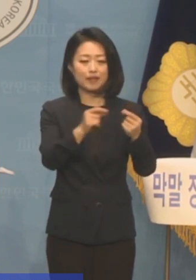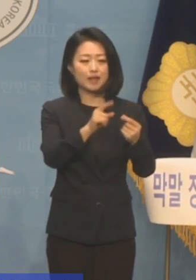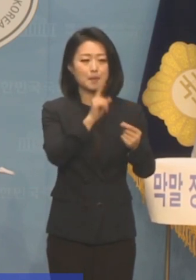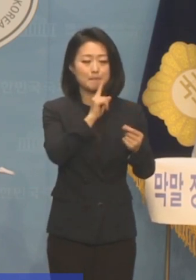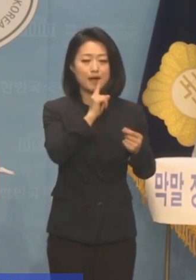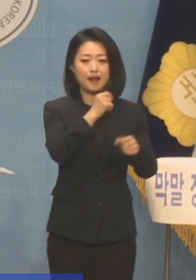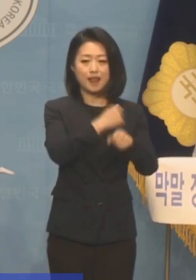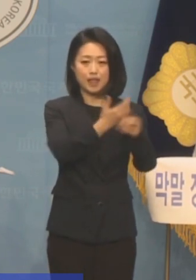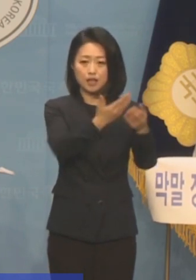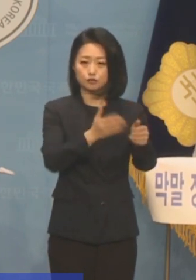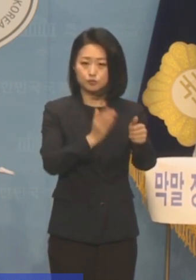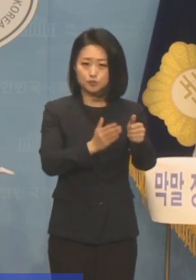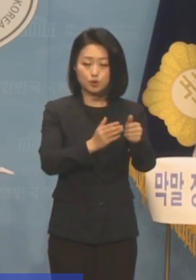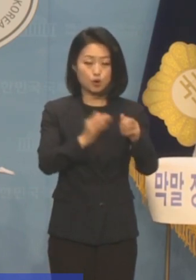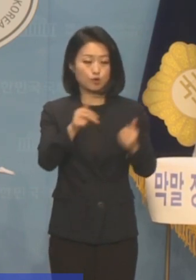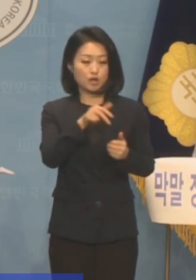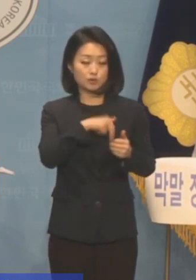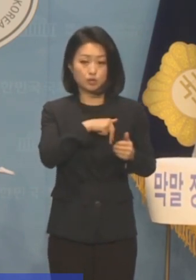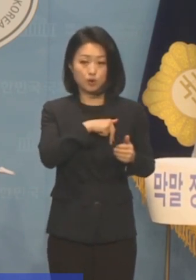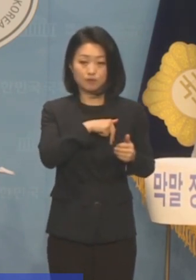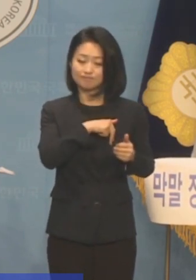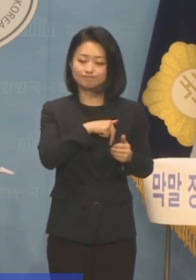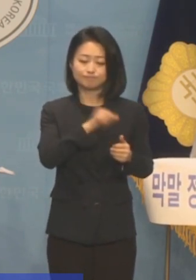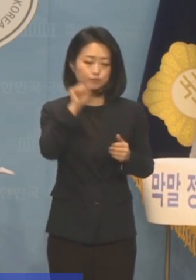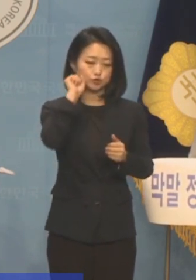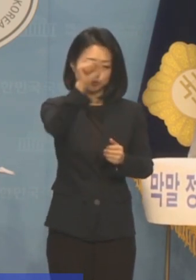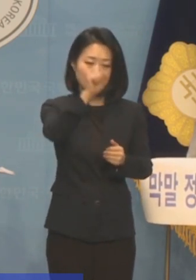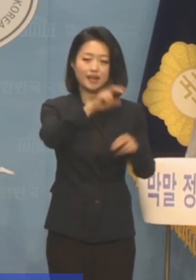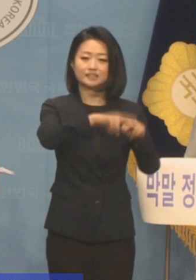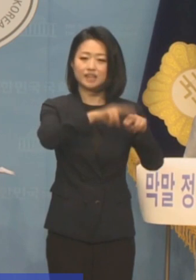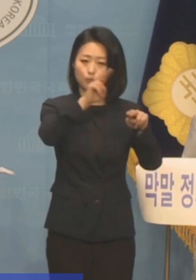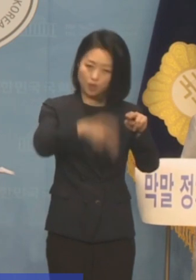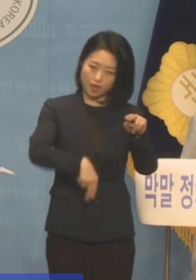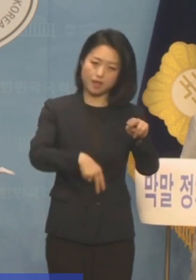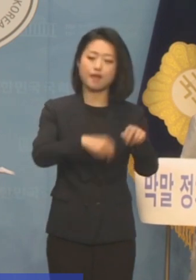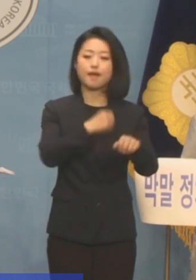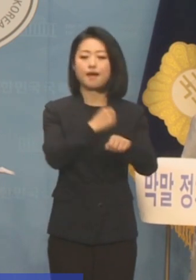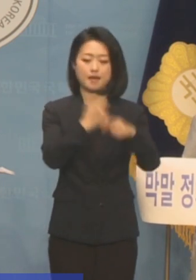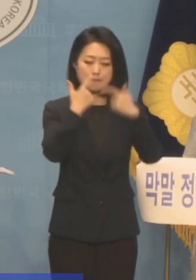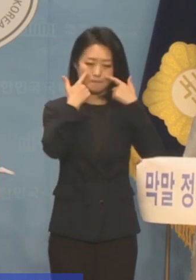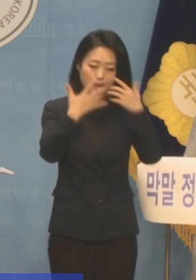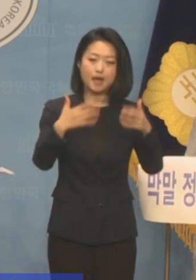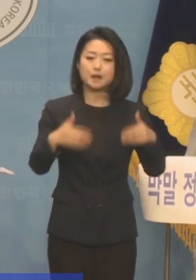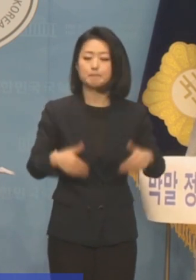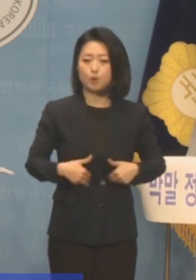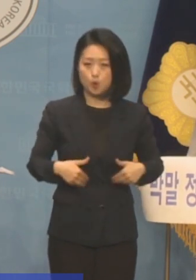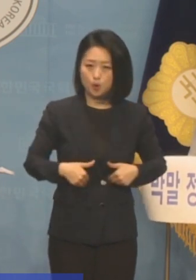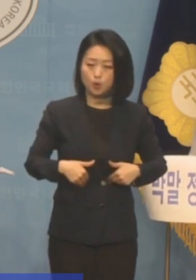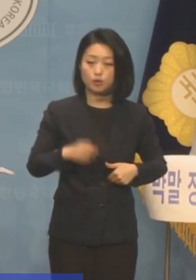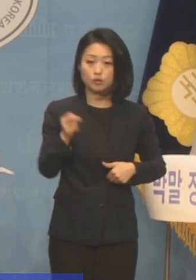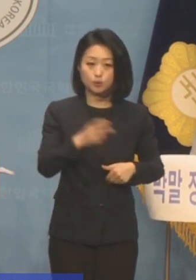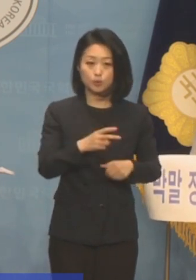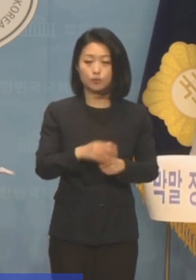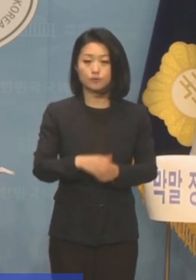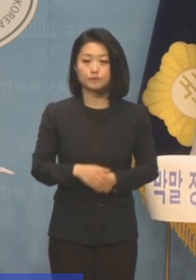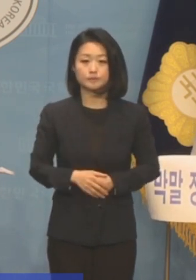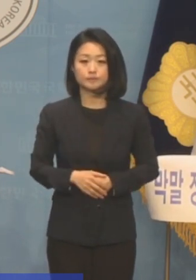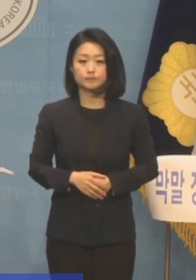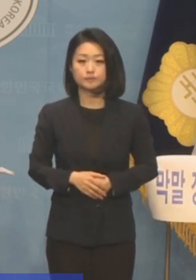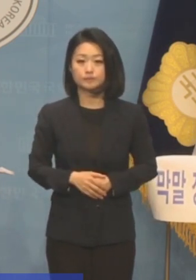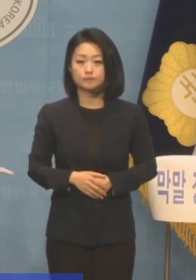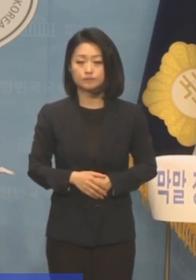없이 지도자적 자리인 국회의원 후보는 사태는 분명 물론 아버지